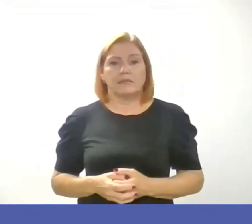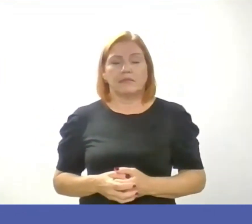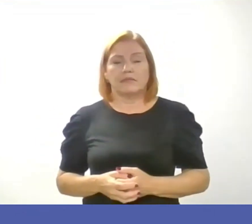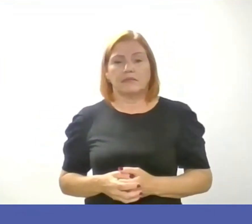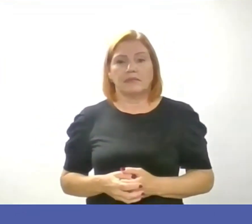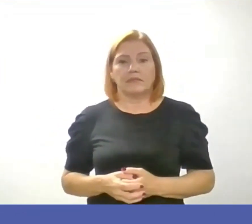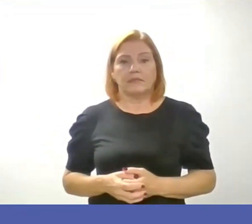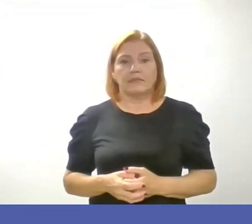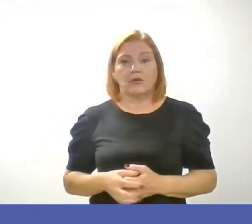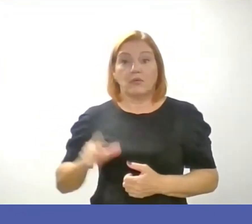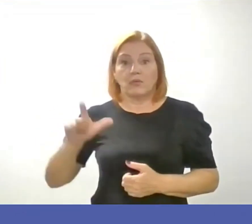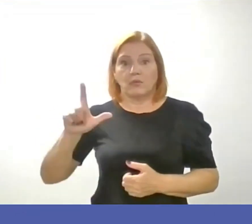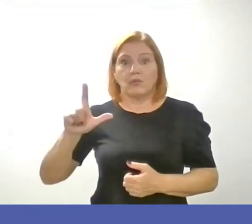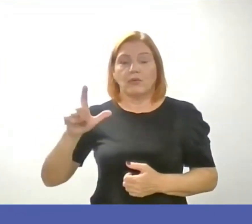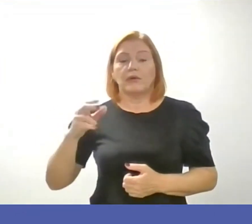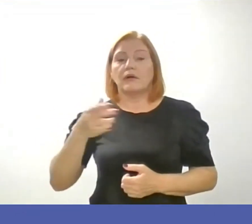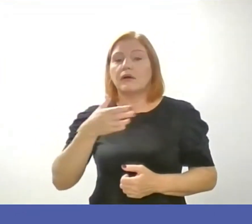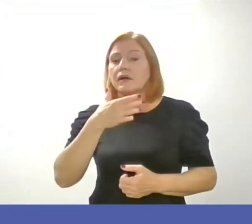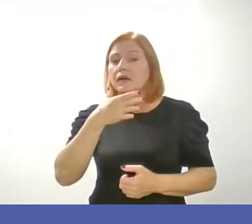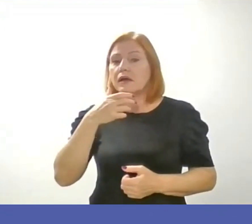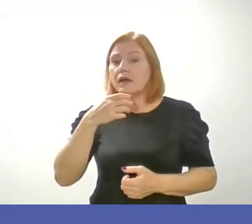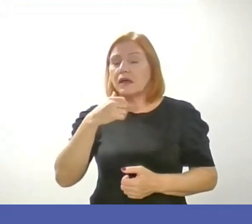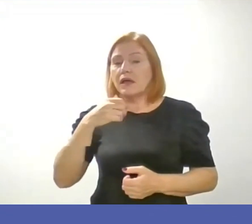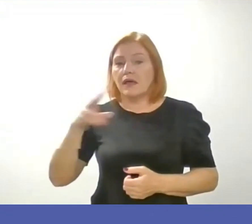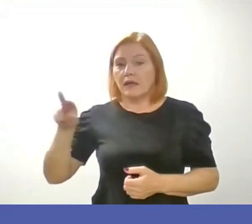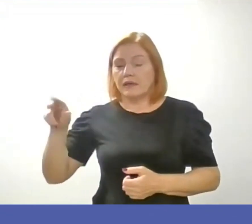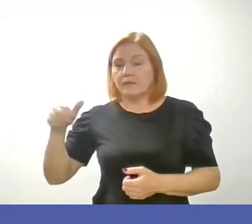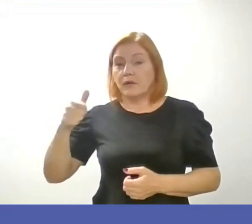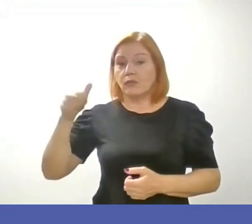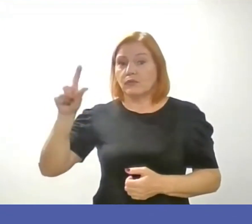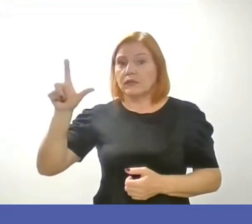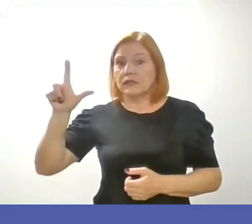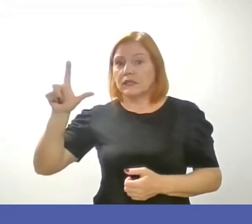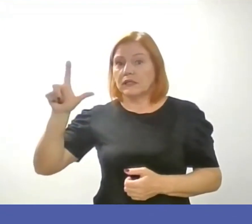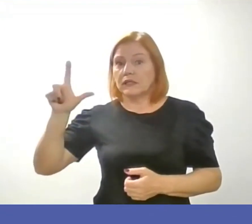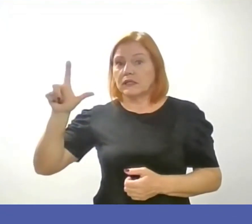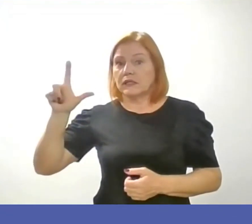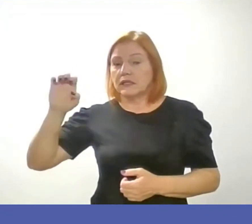E o Senhor colocou no nosso tempo o irmão Dong,